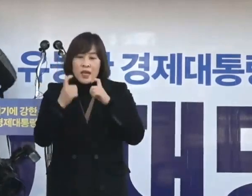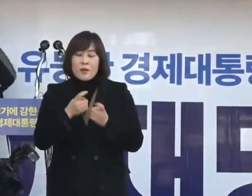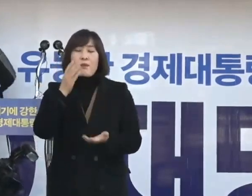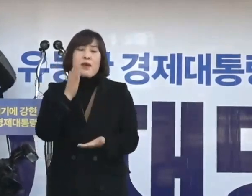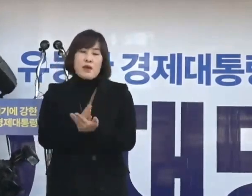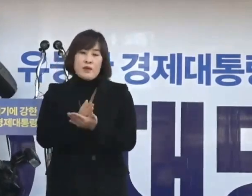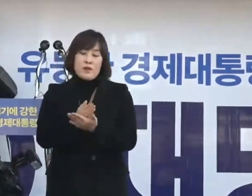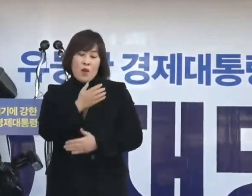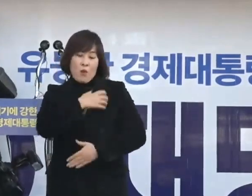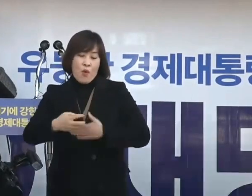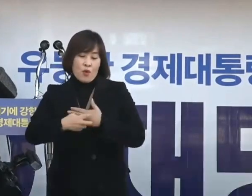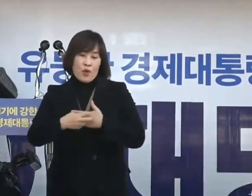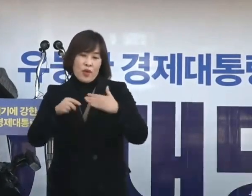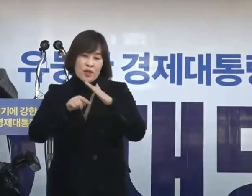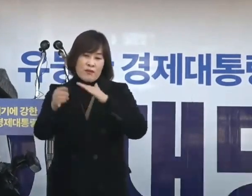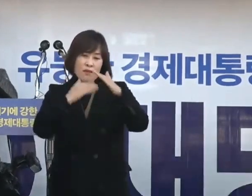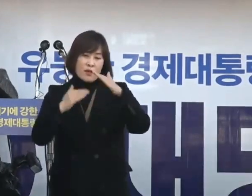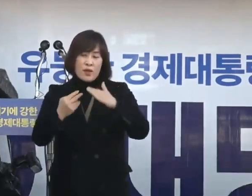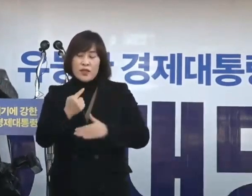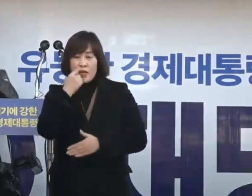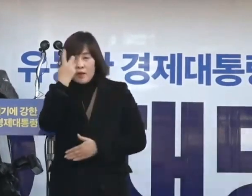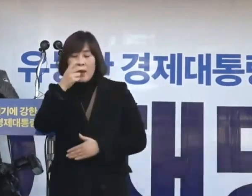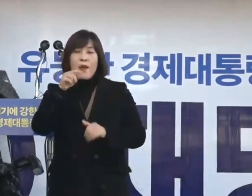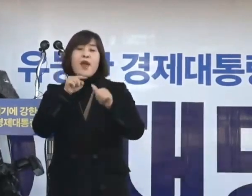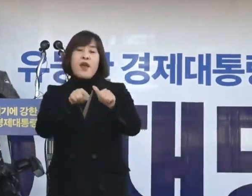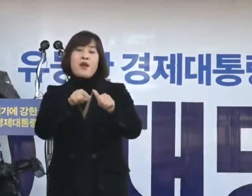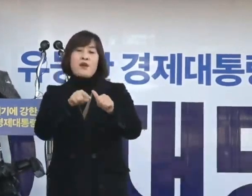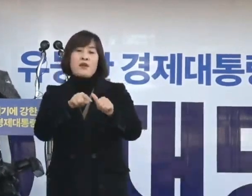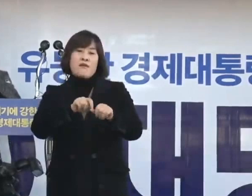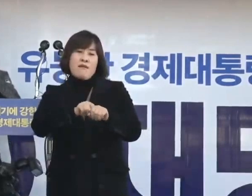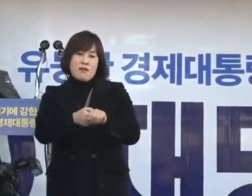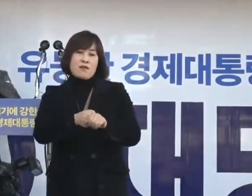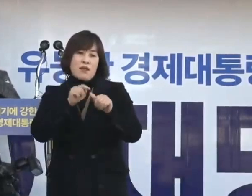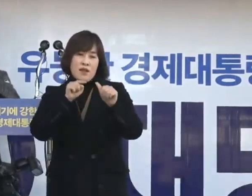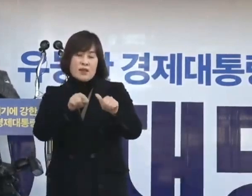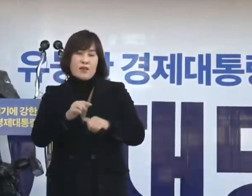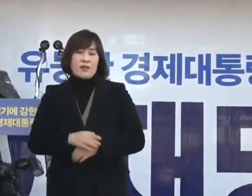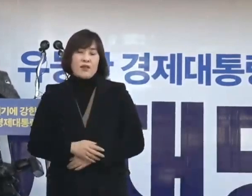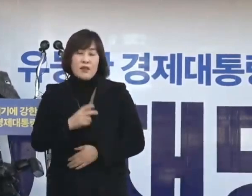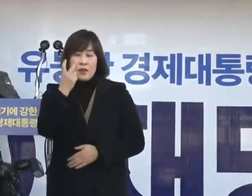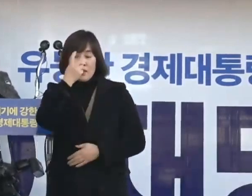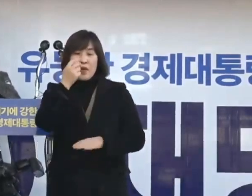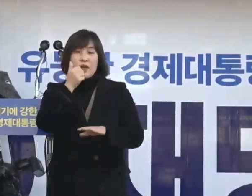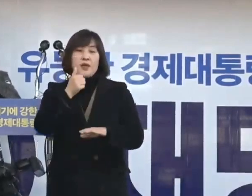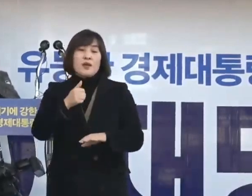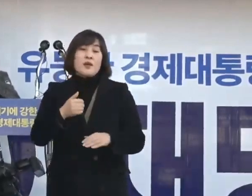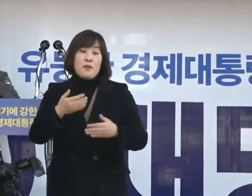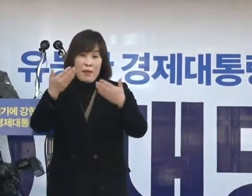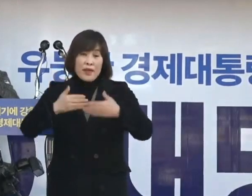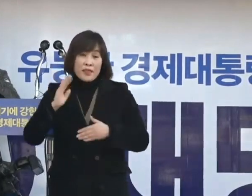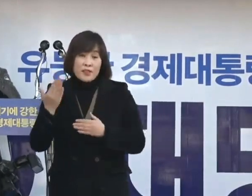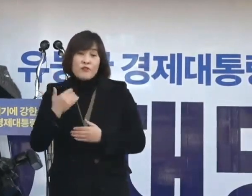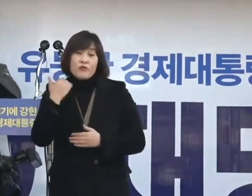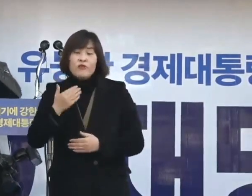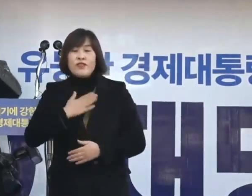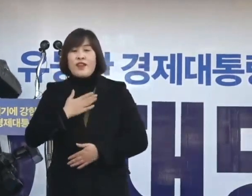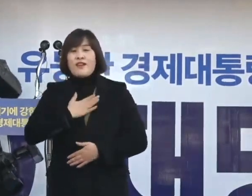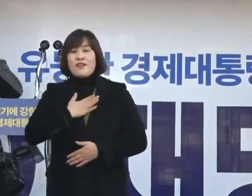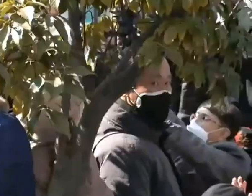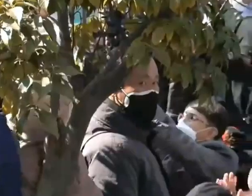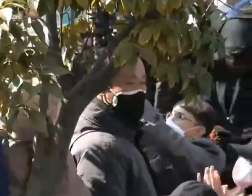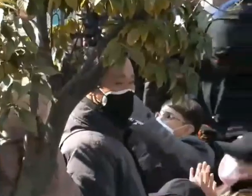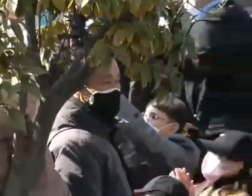아니라 보건소에 가서 받아라. 이렇게 강제해서 결국 검사밖에 했지 않습니까, 여러분?